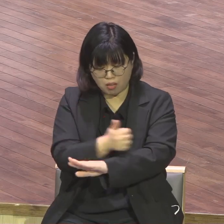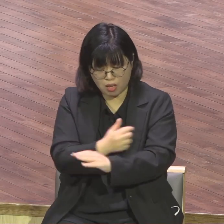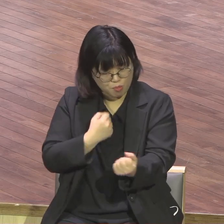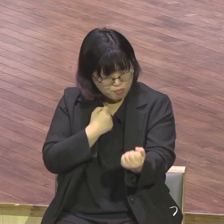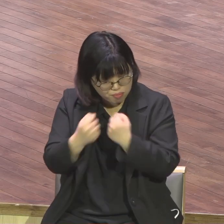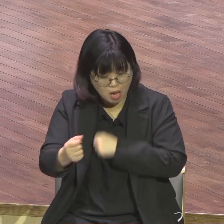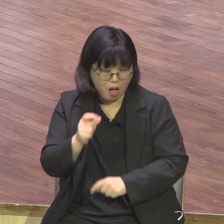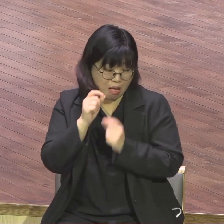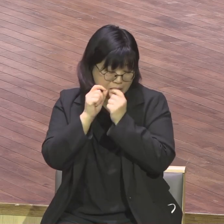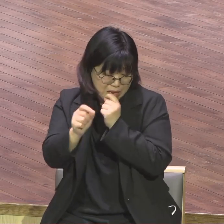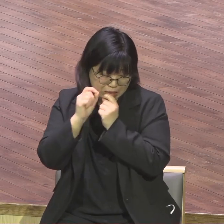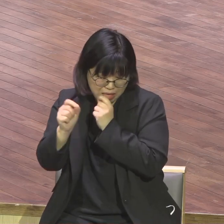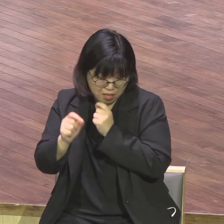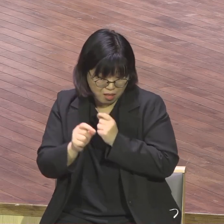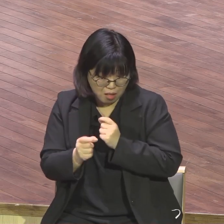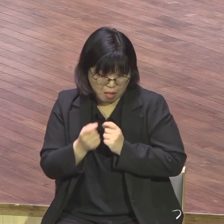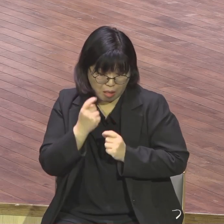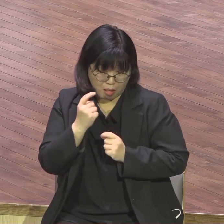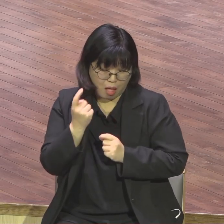영계 모든 성도들